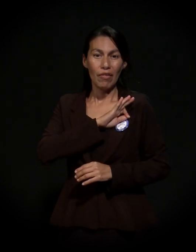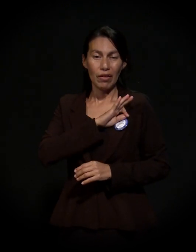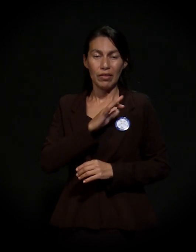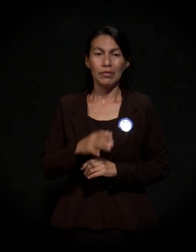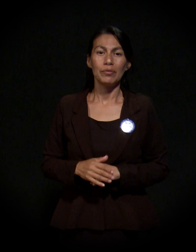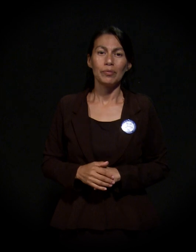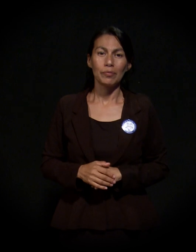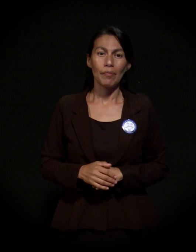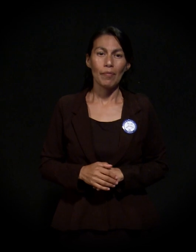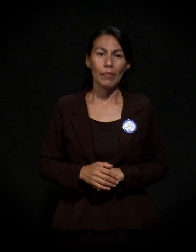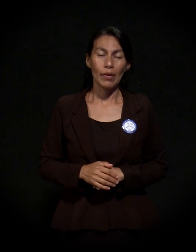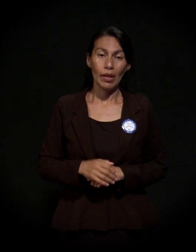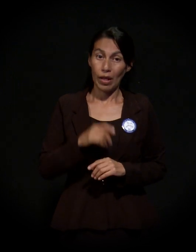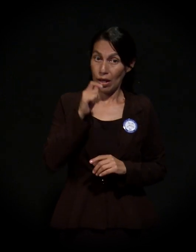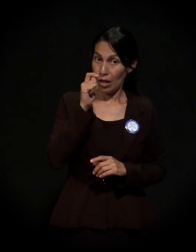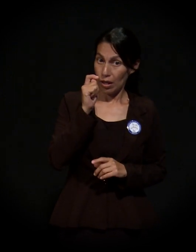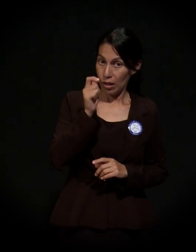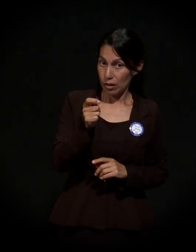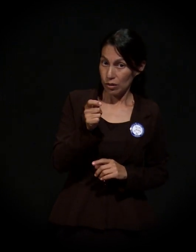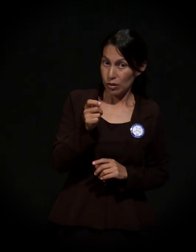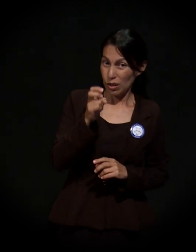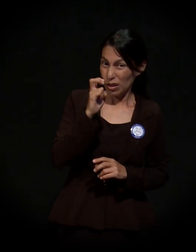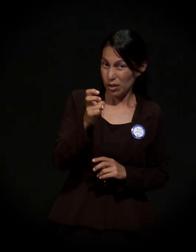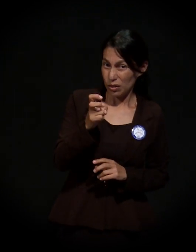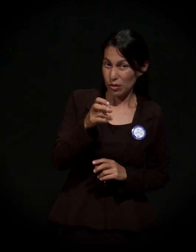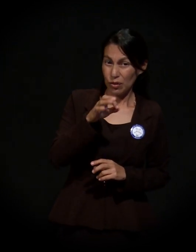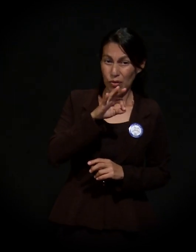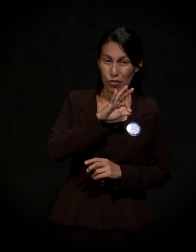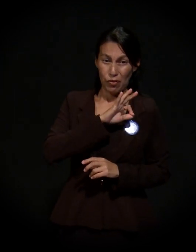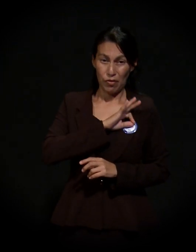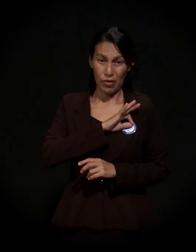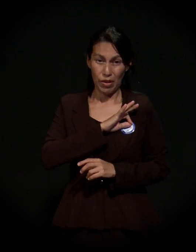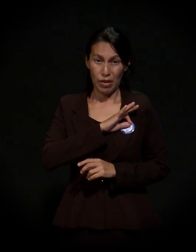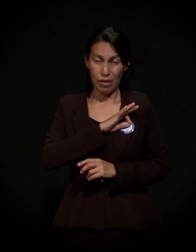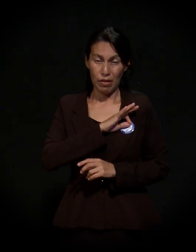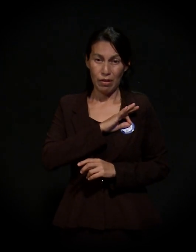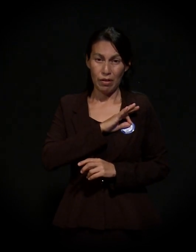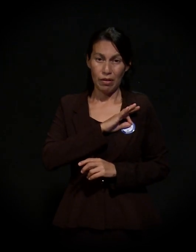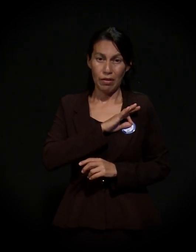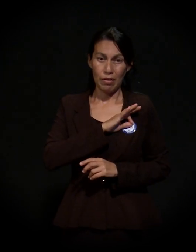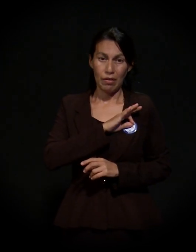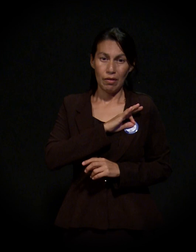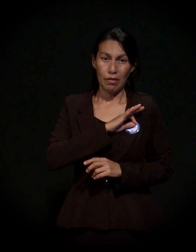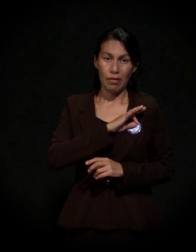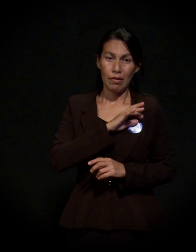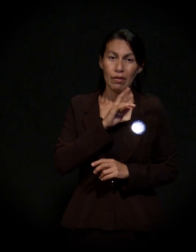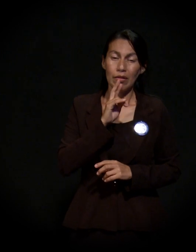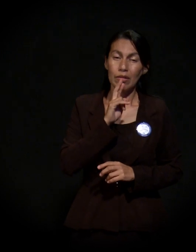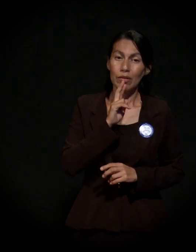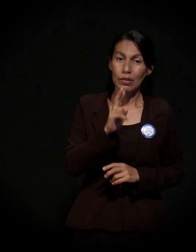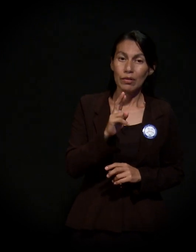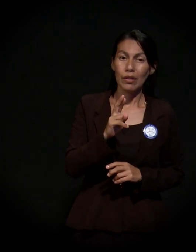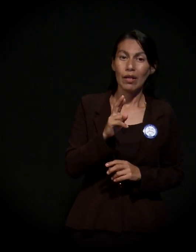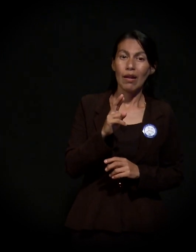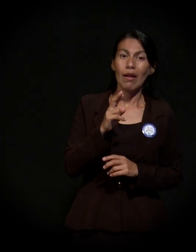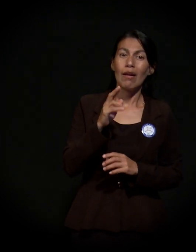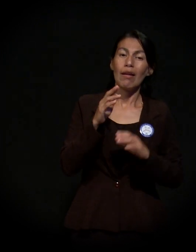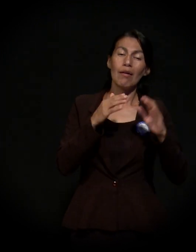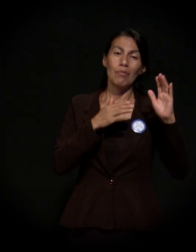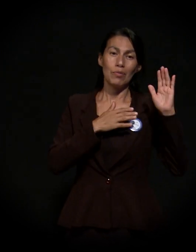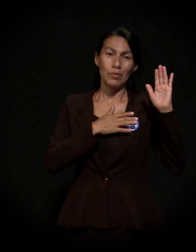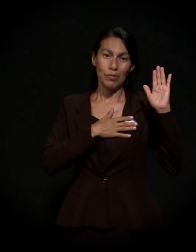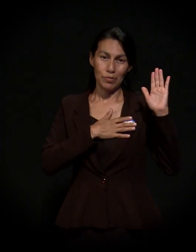esa cierta acción de fe es la que trae como recompensa esa anhelada